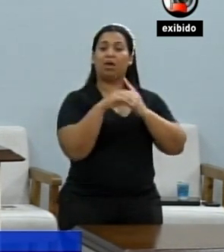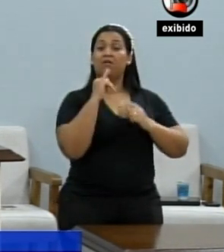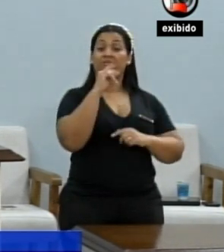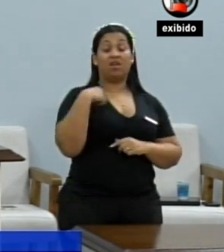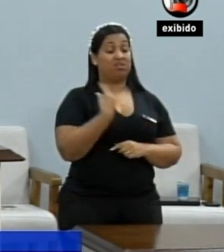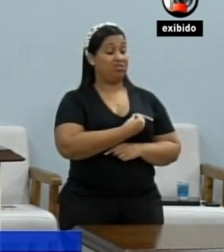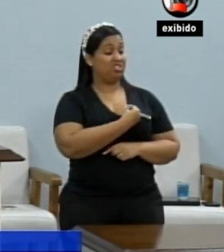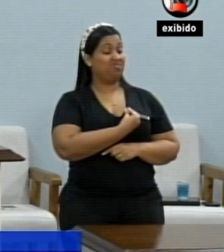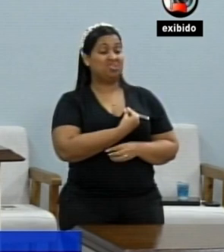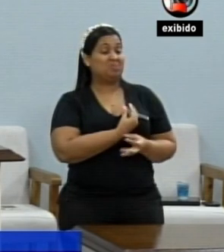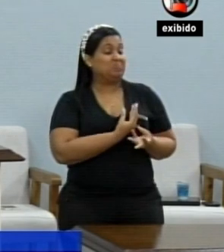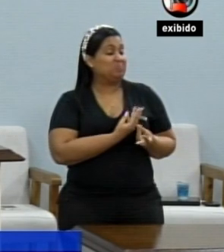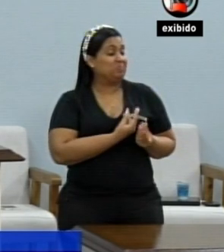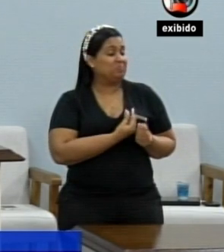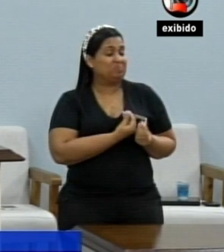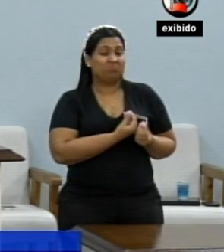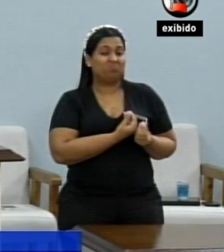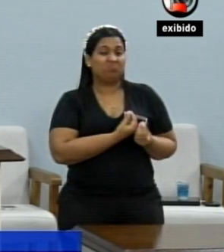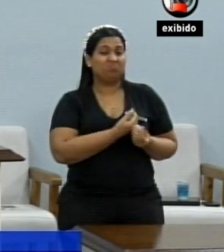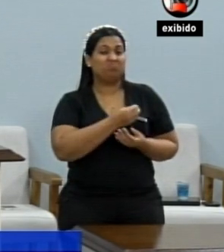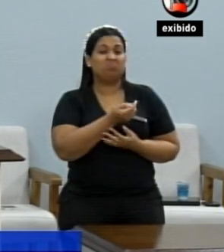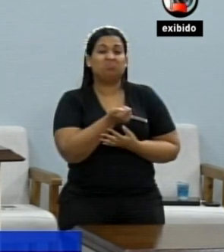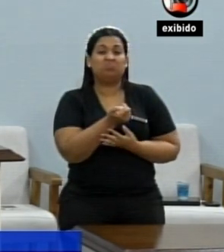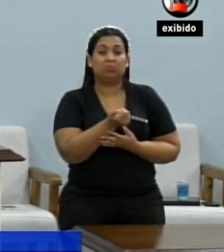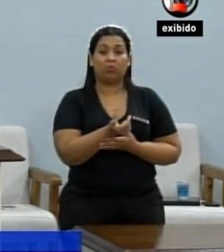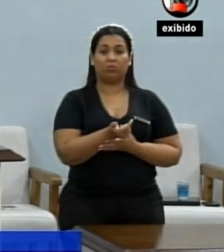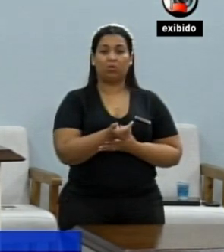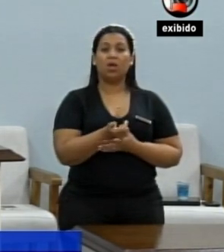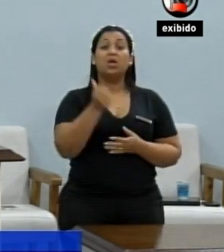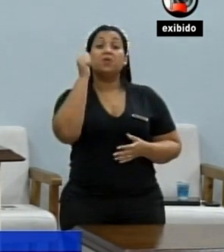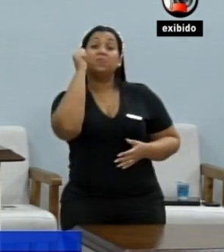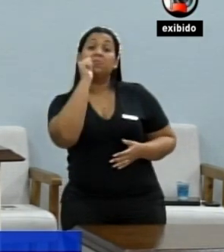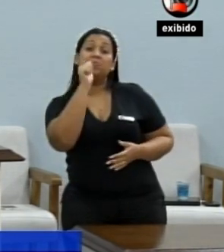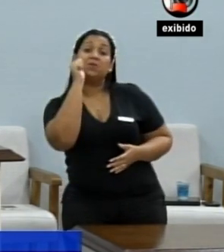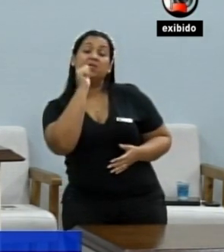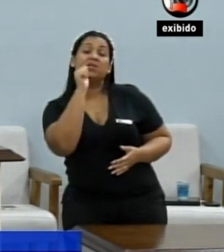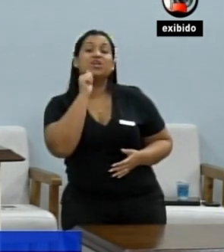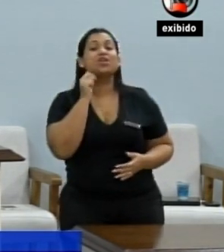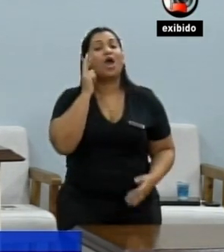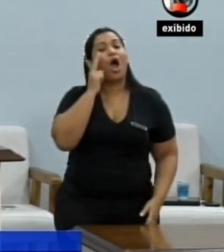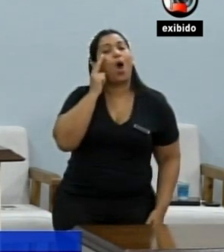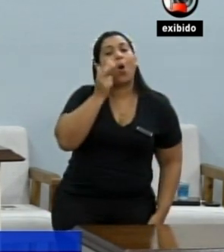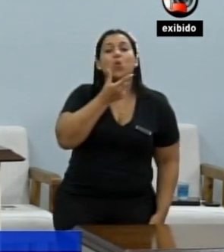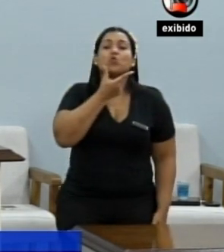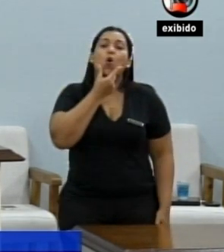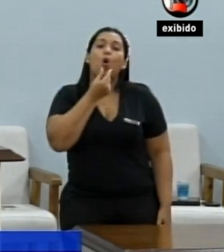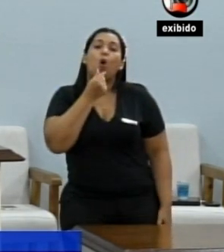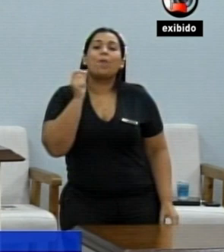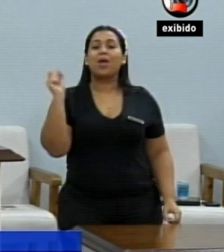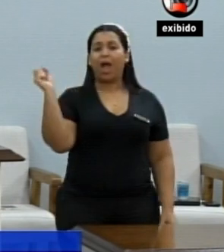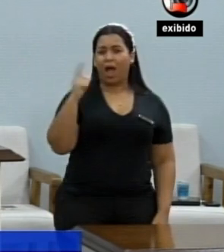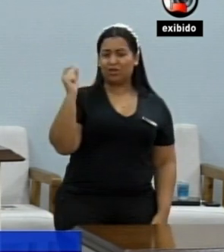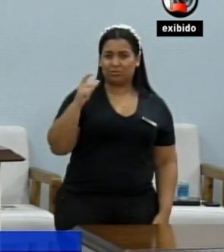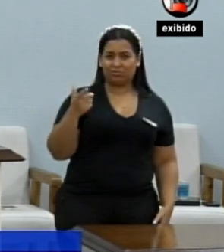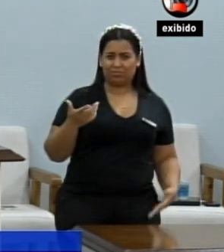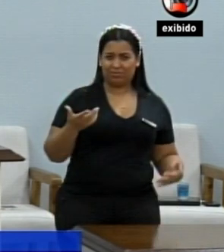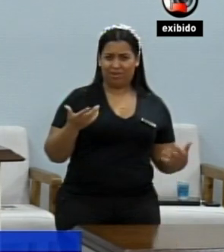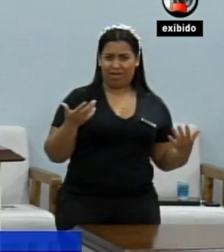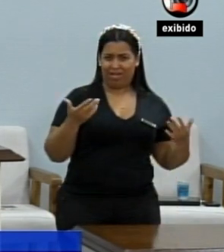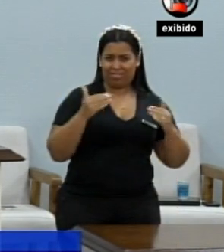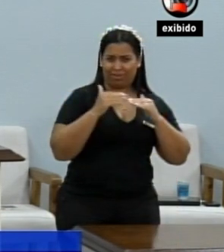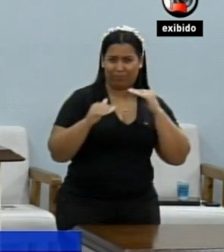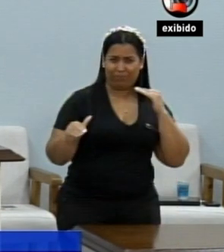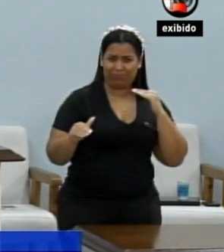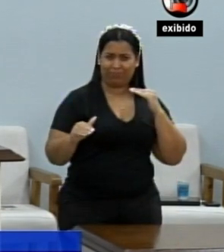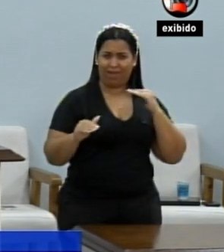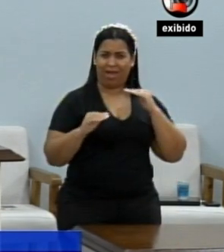vidas valem menos. Meninas vestem rosa e meninos vestem azul. Não existe tal ideologia de gênero